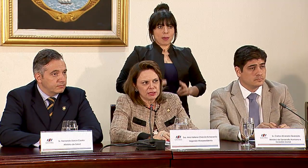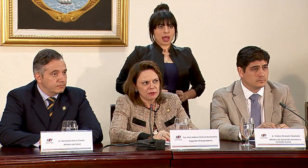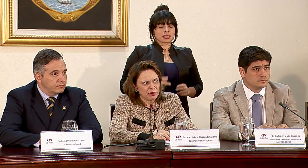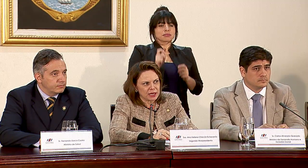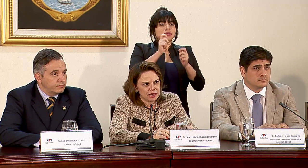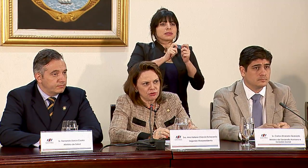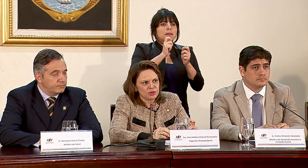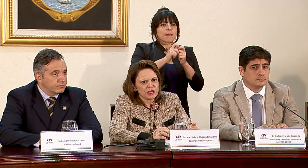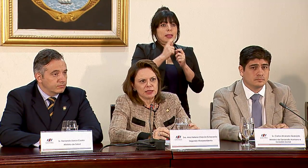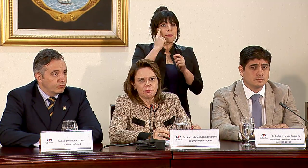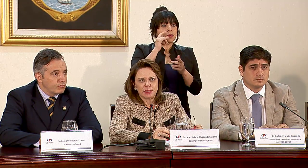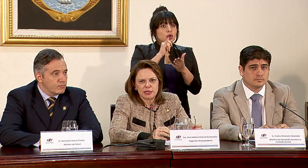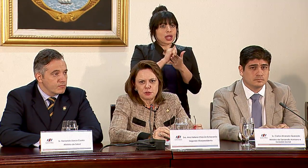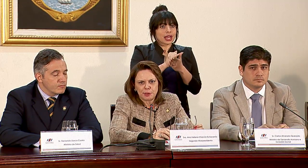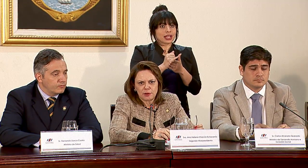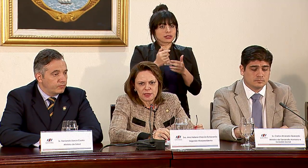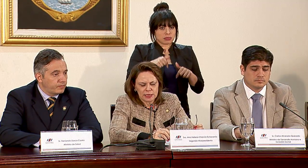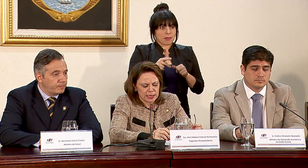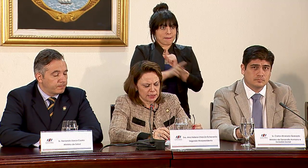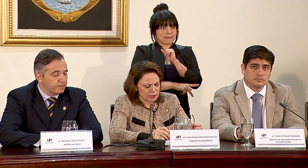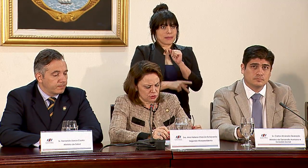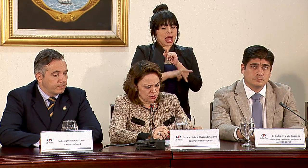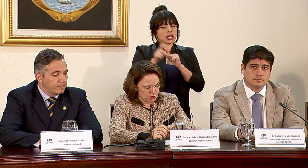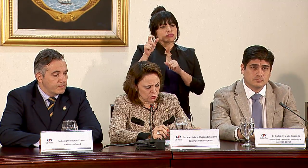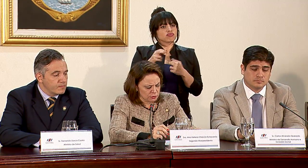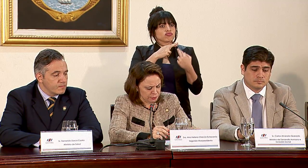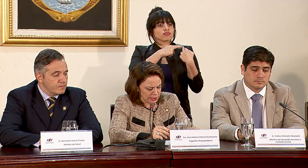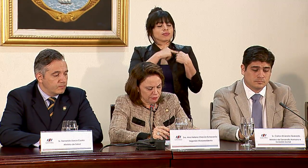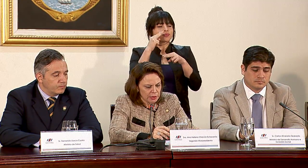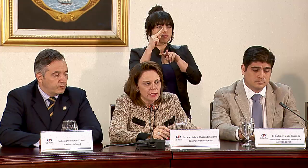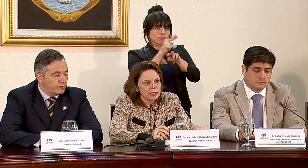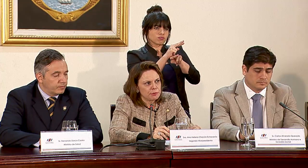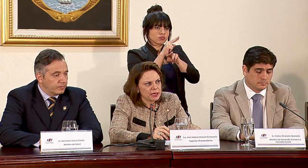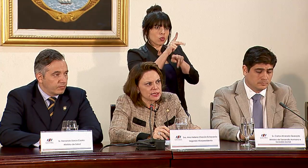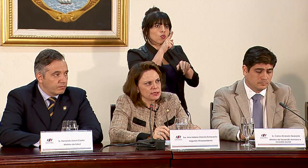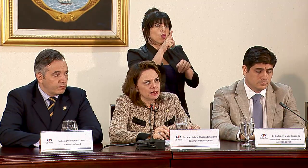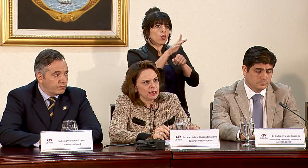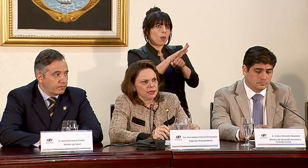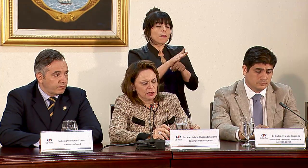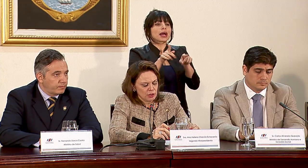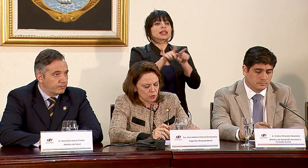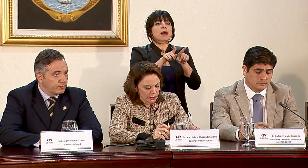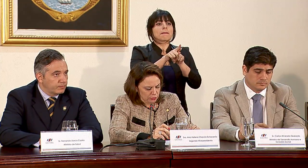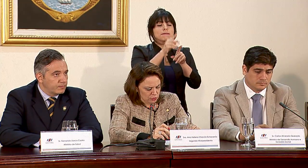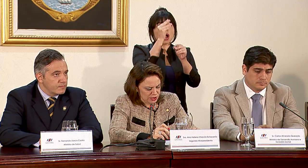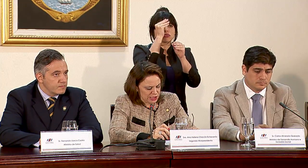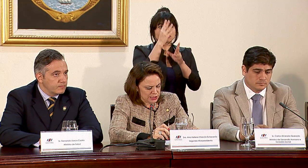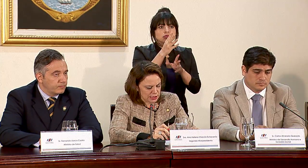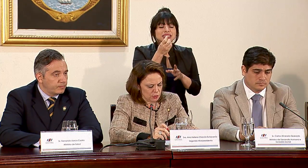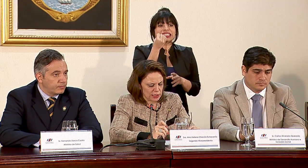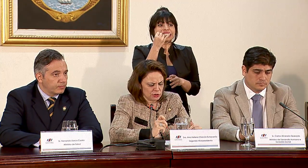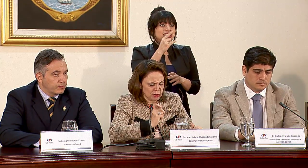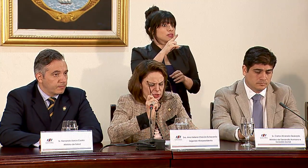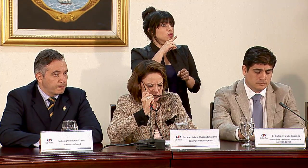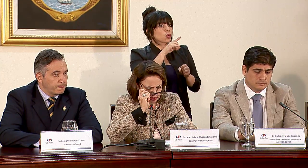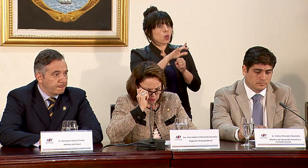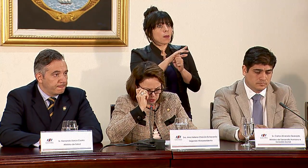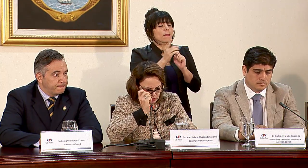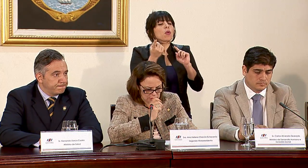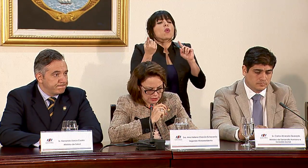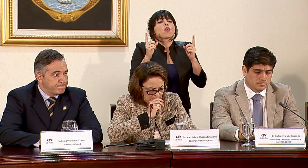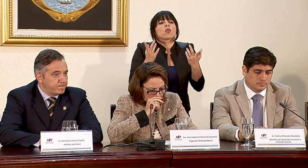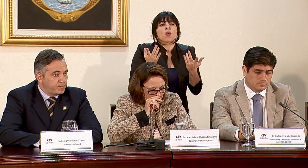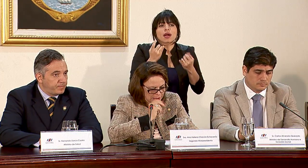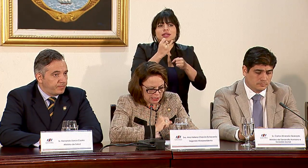precisamente para eso está en el país, para vigilar que estos se cumplan y para señalar cuando no es así cuáles son las